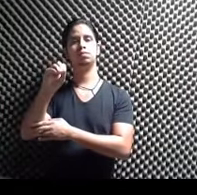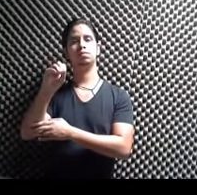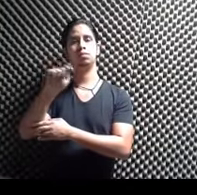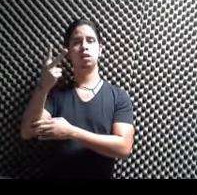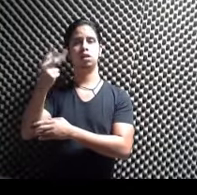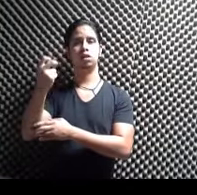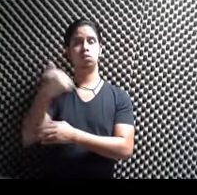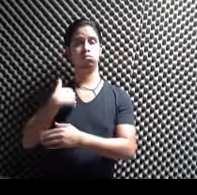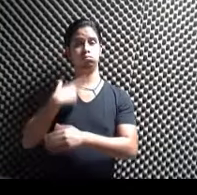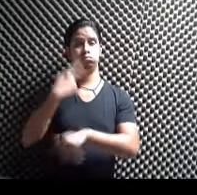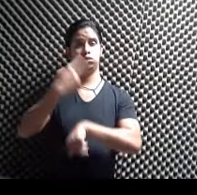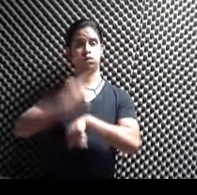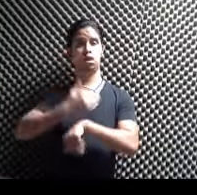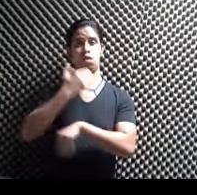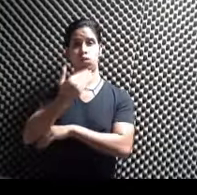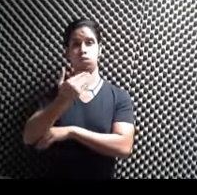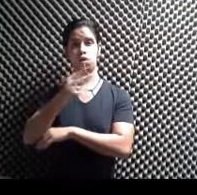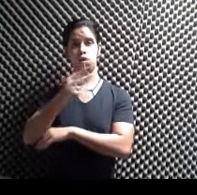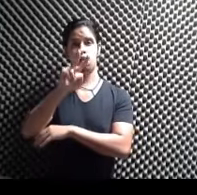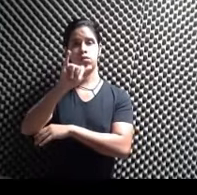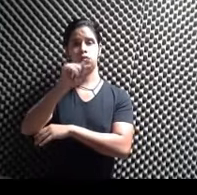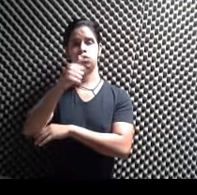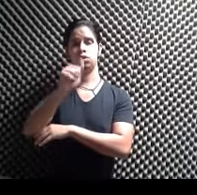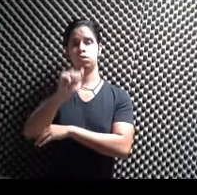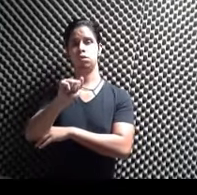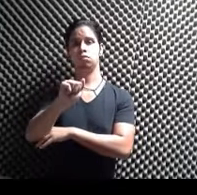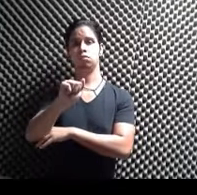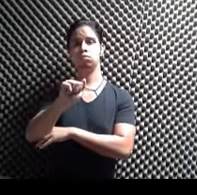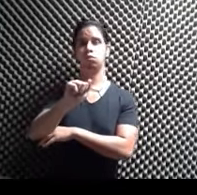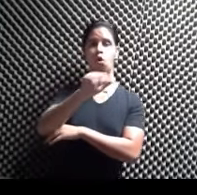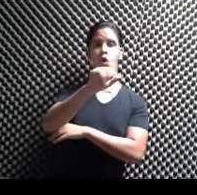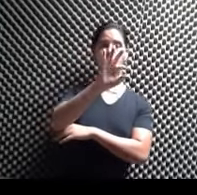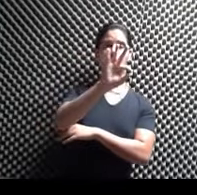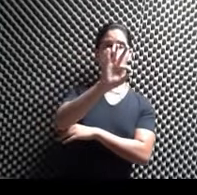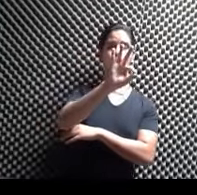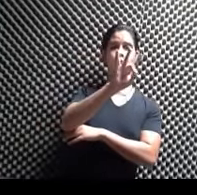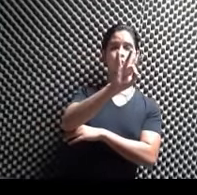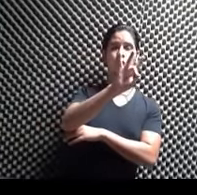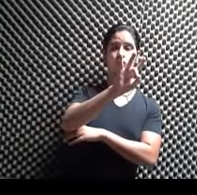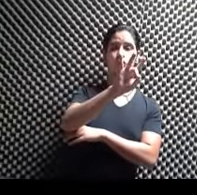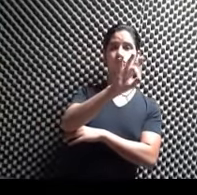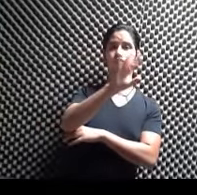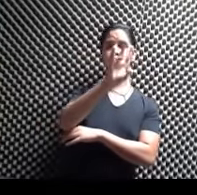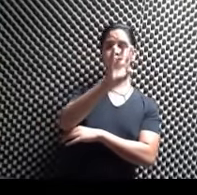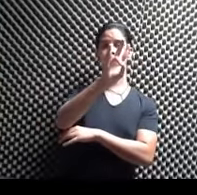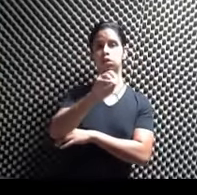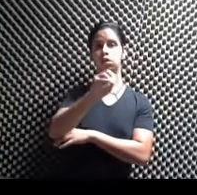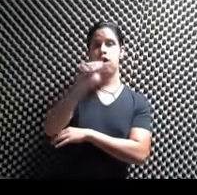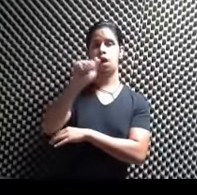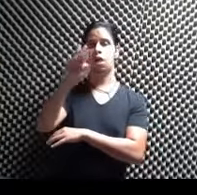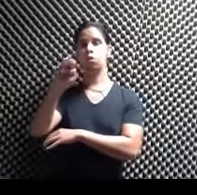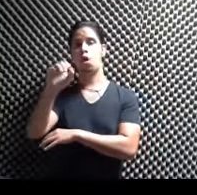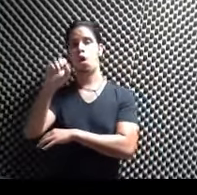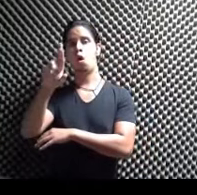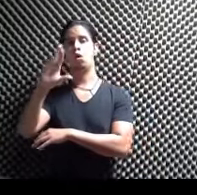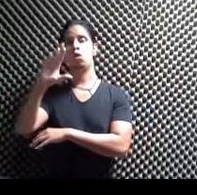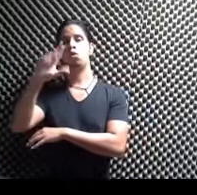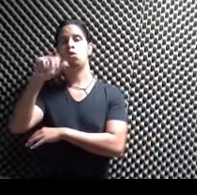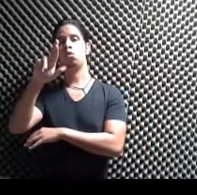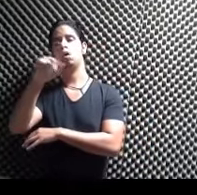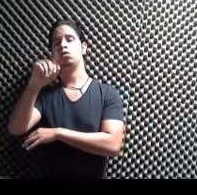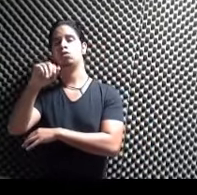bueno. Por Vintage 870 AM. ¿Y por dónde más, Alex? Por artefusión.org. Y por cuarzoblanco.org.